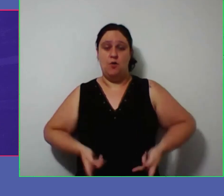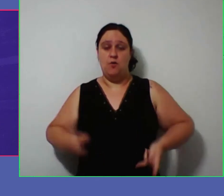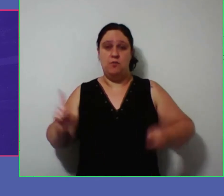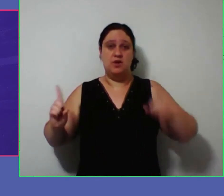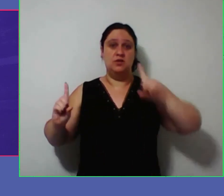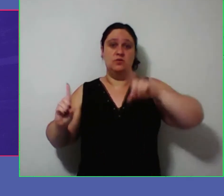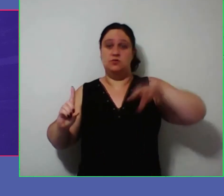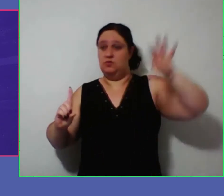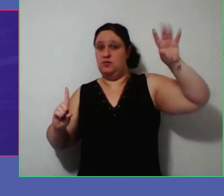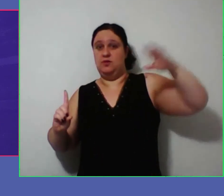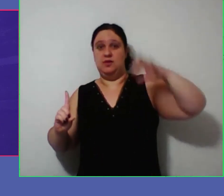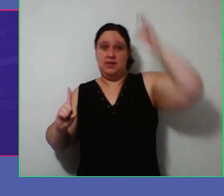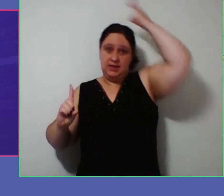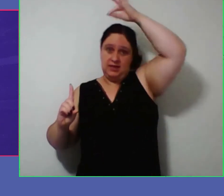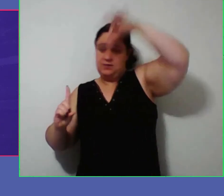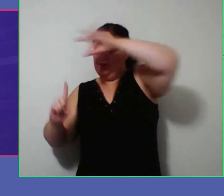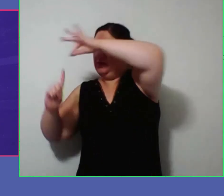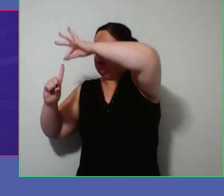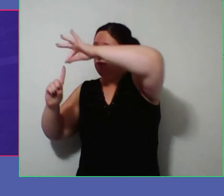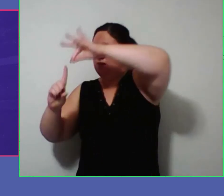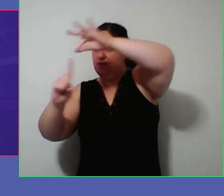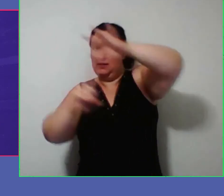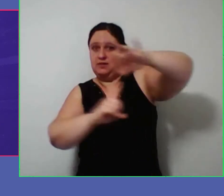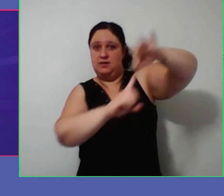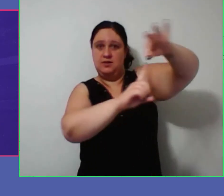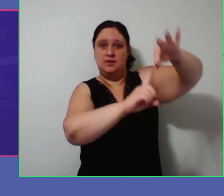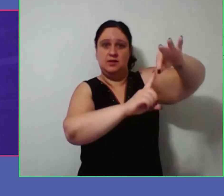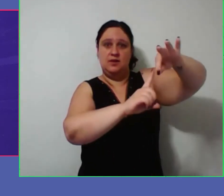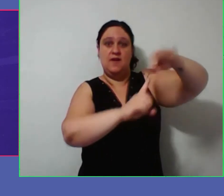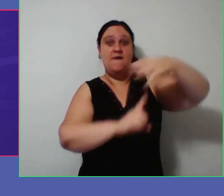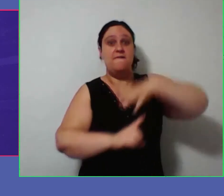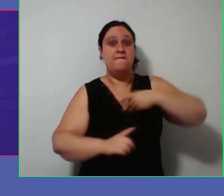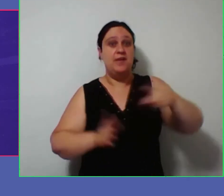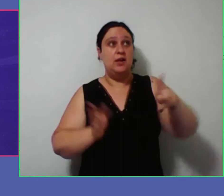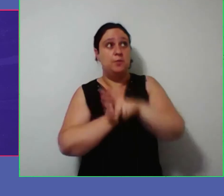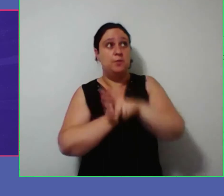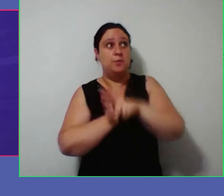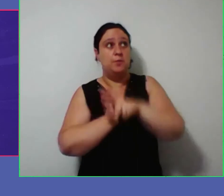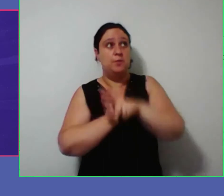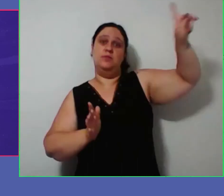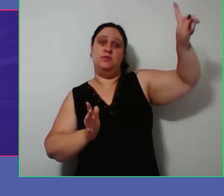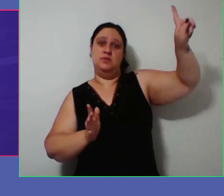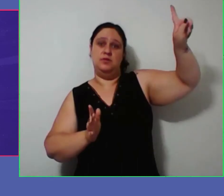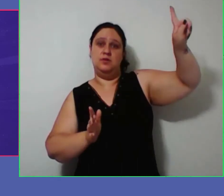Deus. Nós somos guiados pelo Espírito de Deus, porque nós